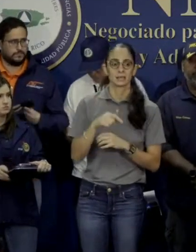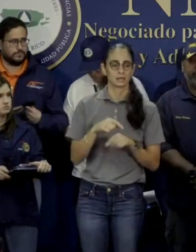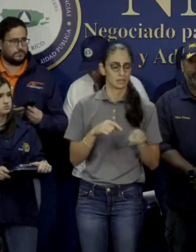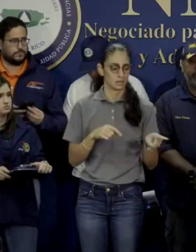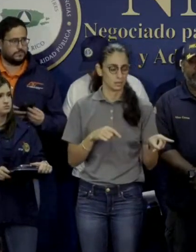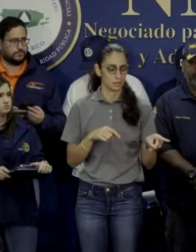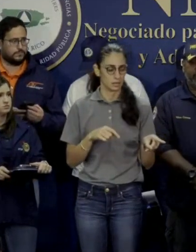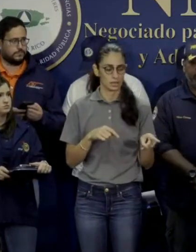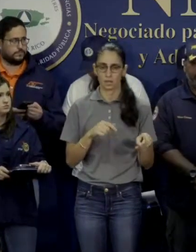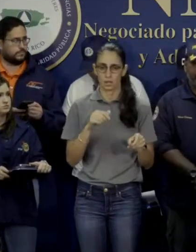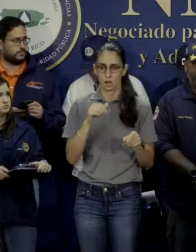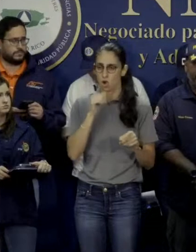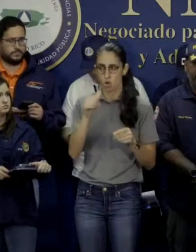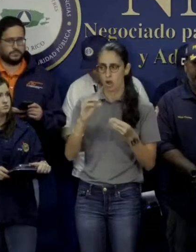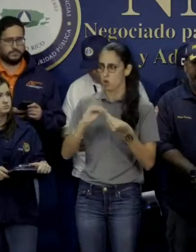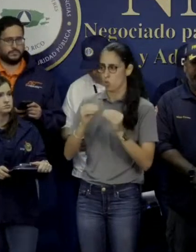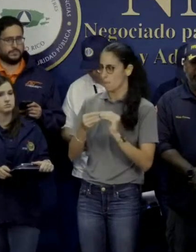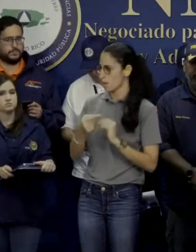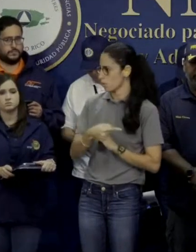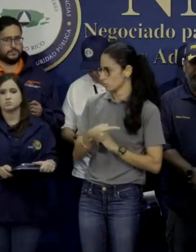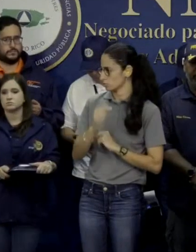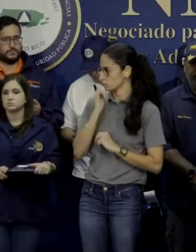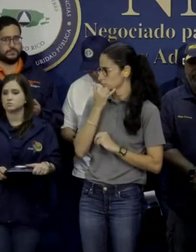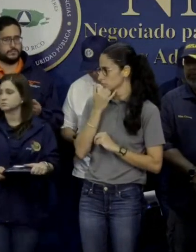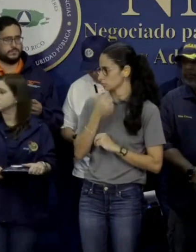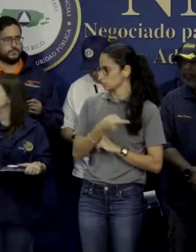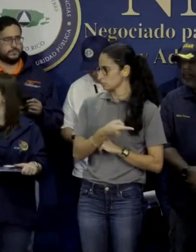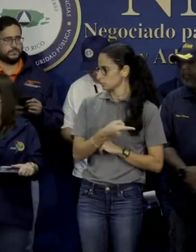Este dato que tengo aquí no es el último.